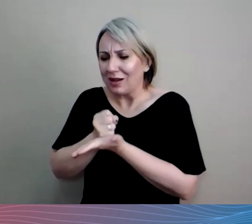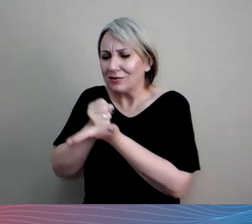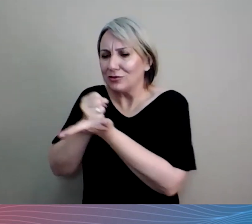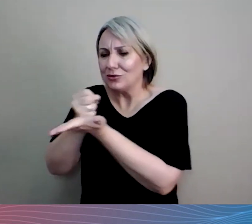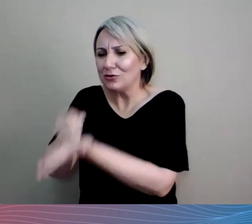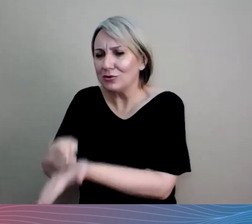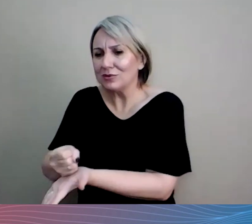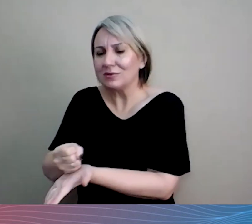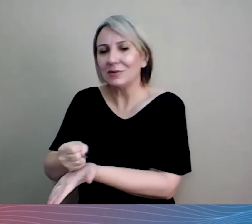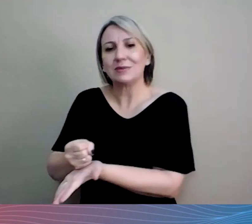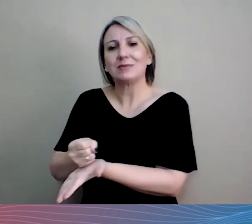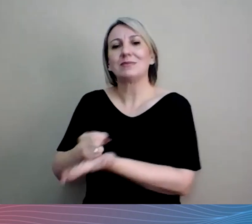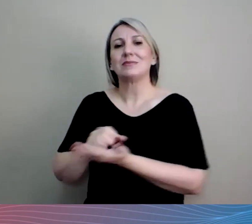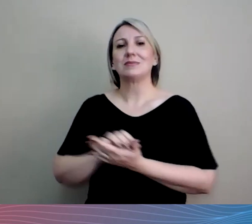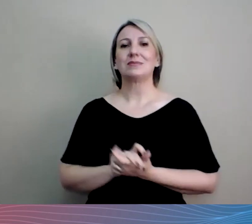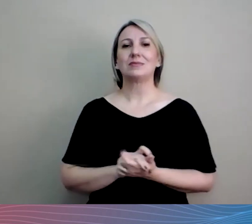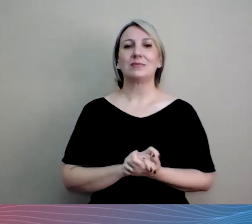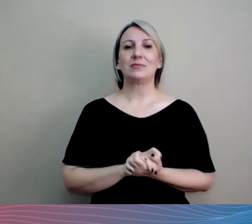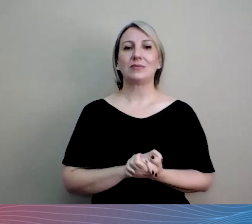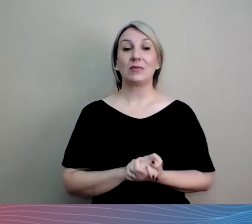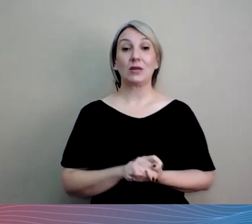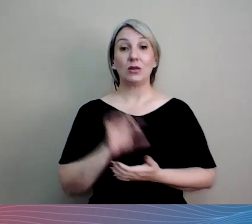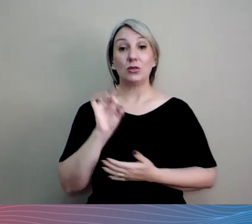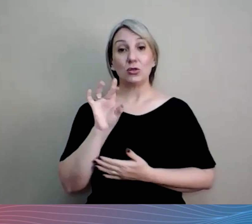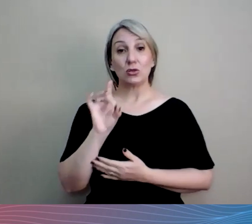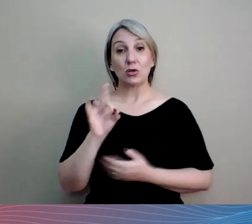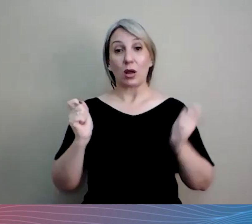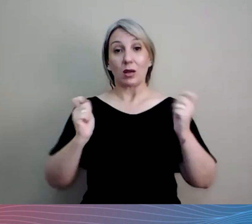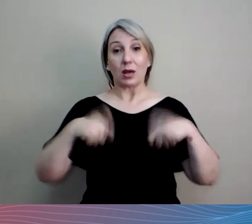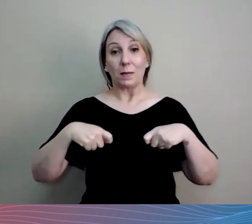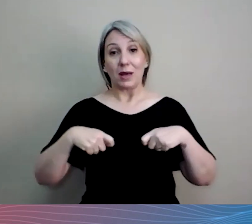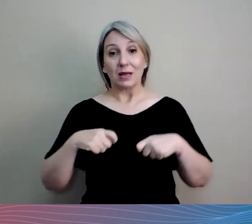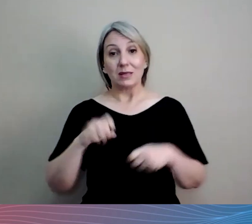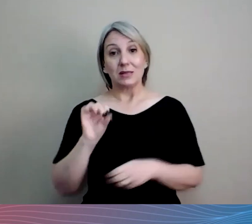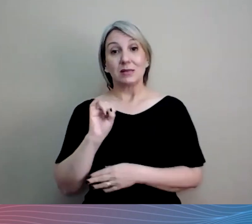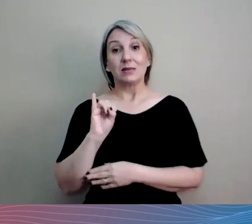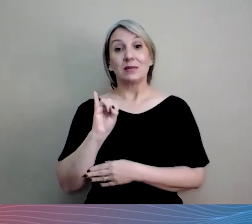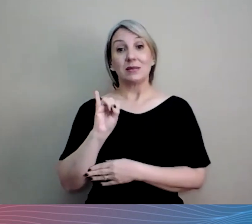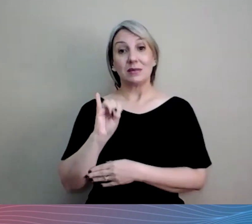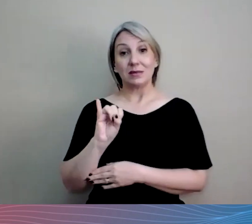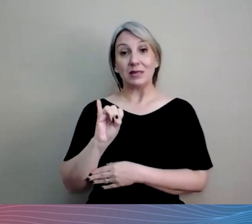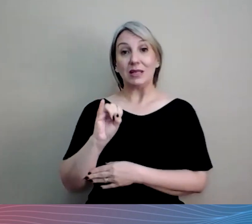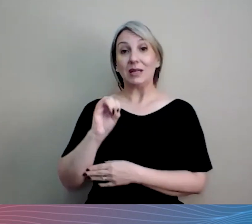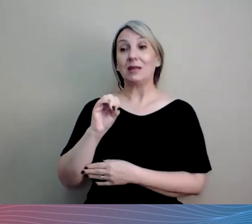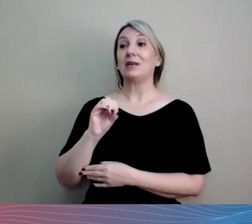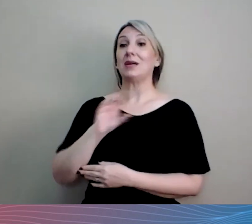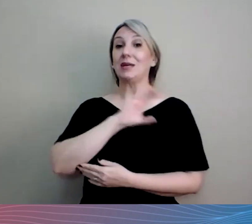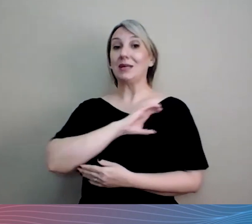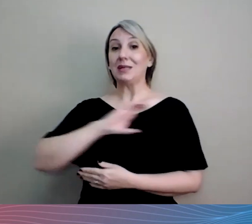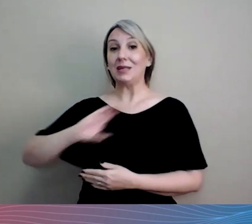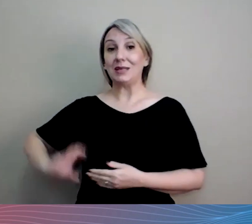de novo fala de esplâncnon, só conseguimos, irmãos, ter essas qualidades para a edificação do corpo de Cristo,